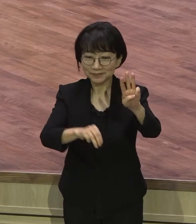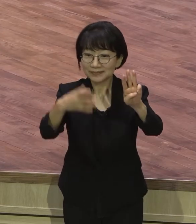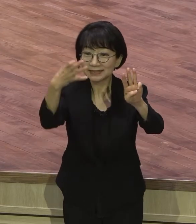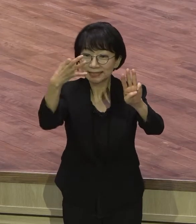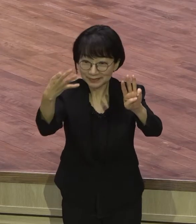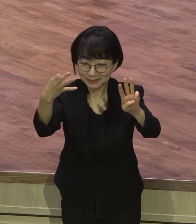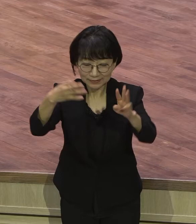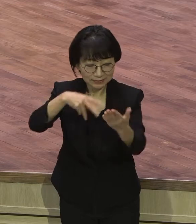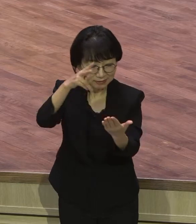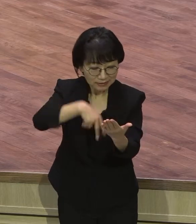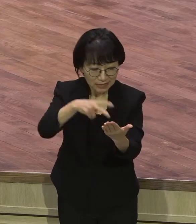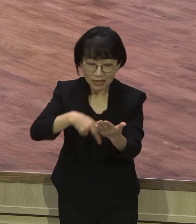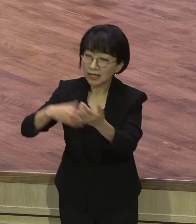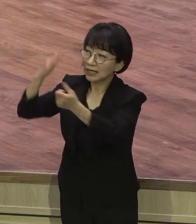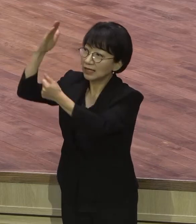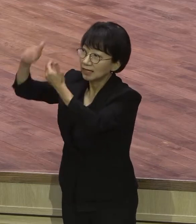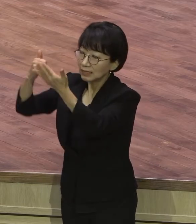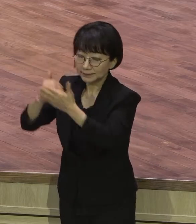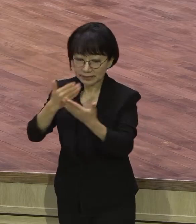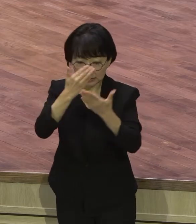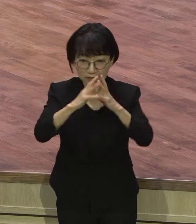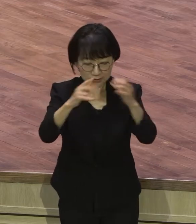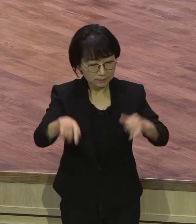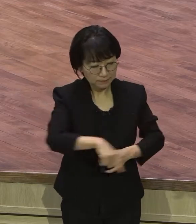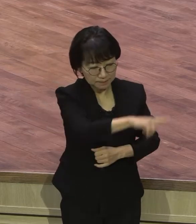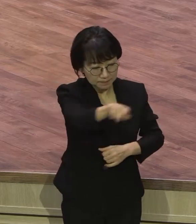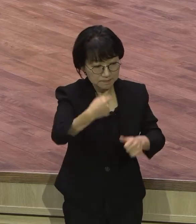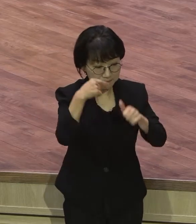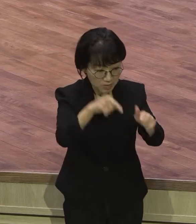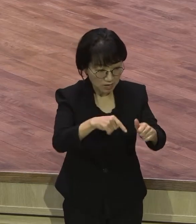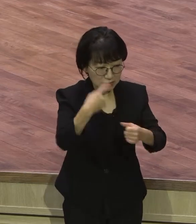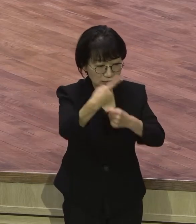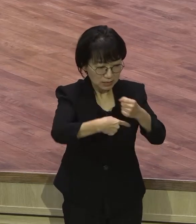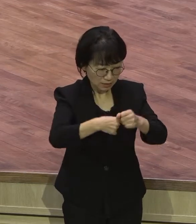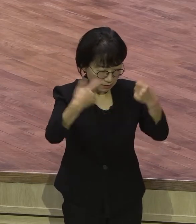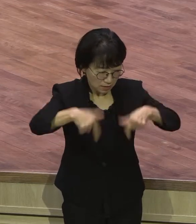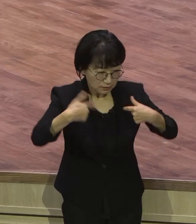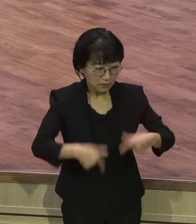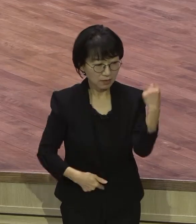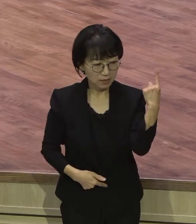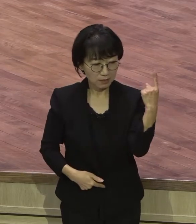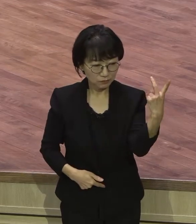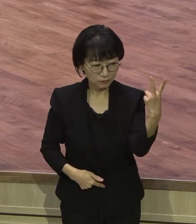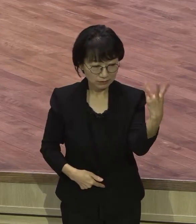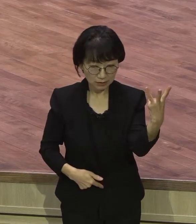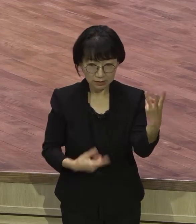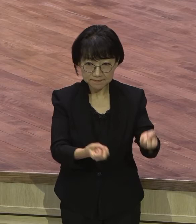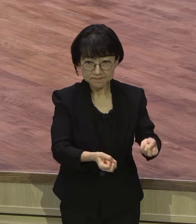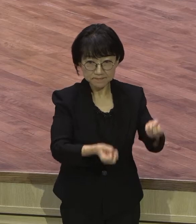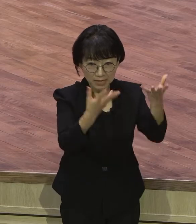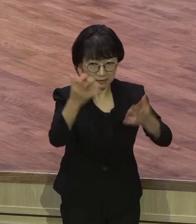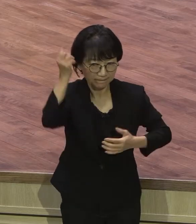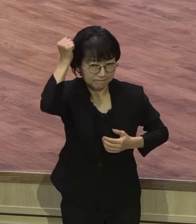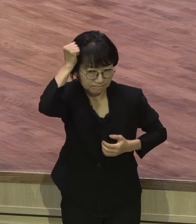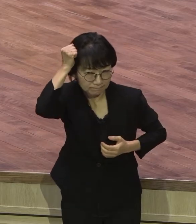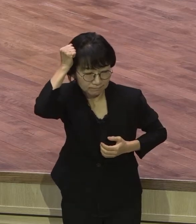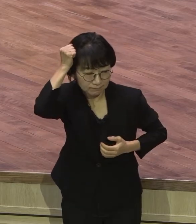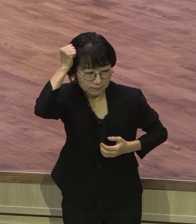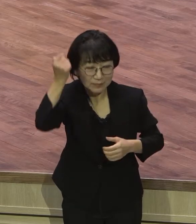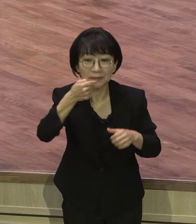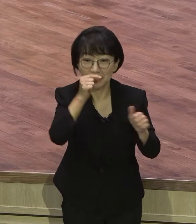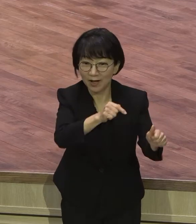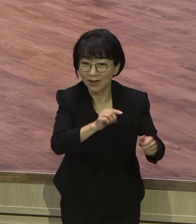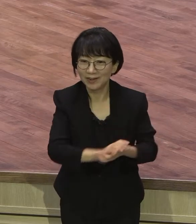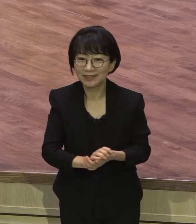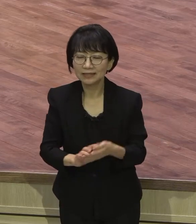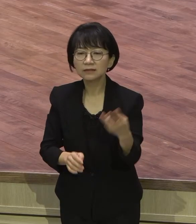보면 하나님께서 이스라엘 백성들에게 너는 매년 세 번 나에게 절기를 지키라 그렇게